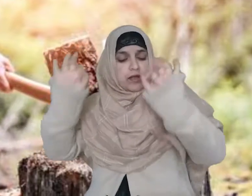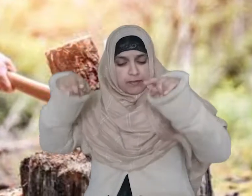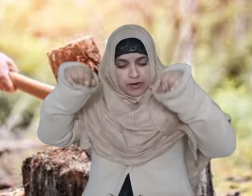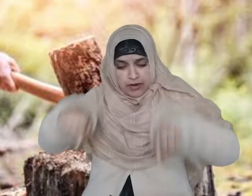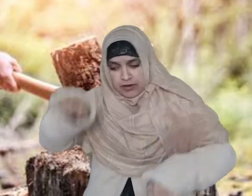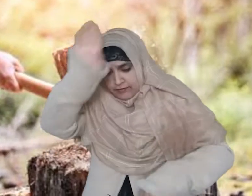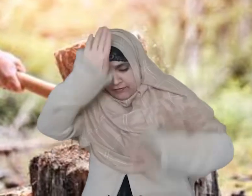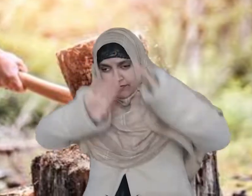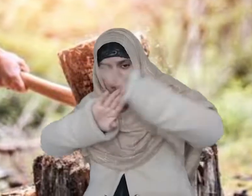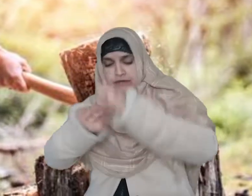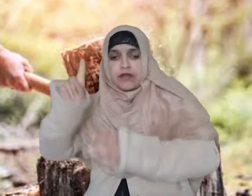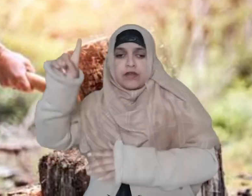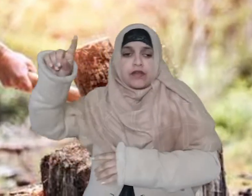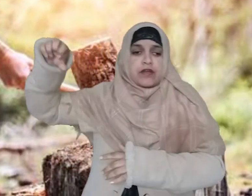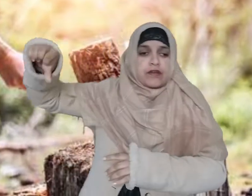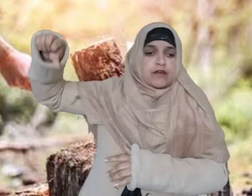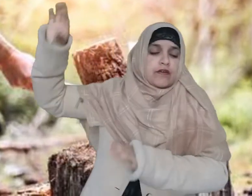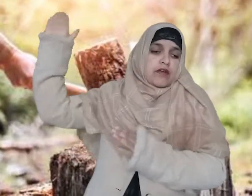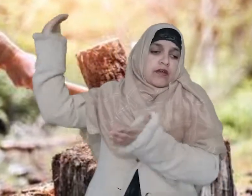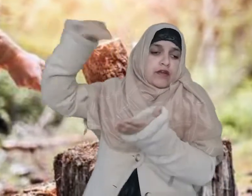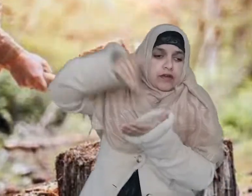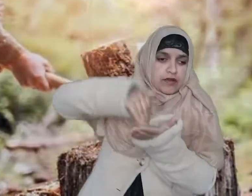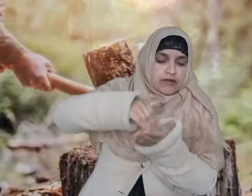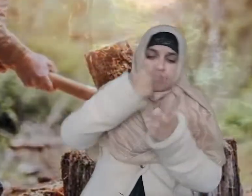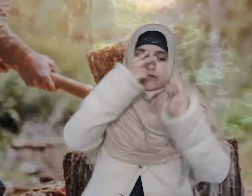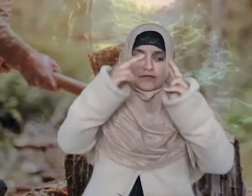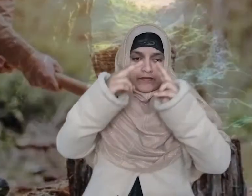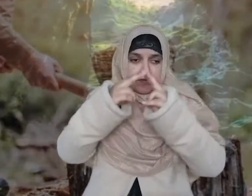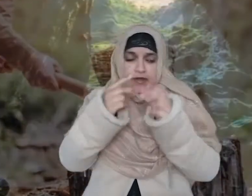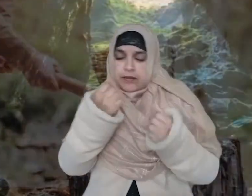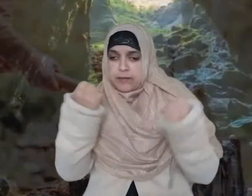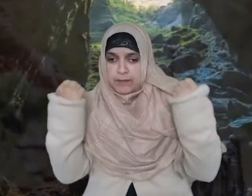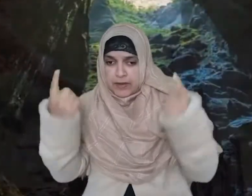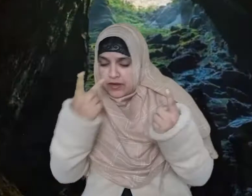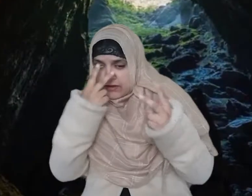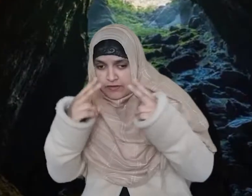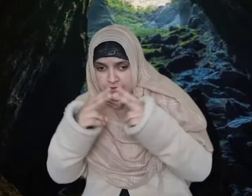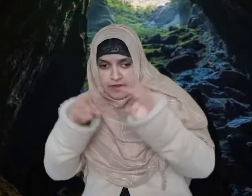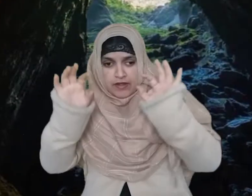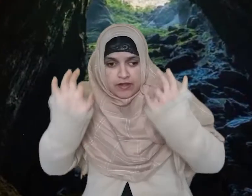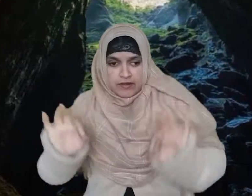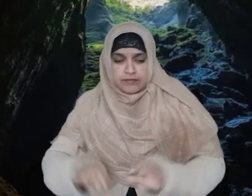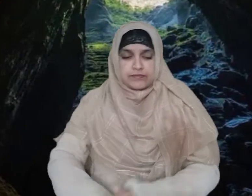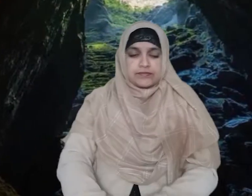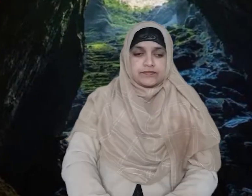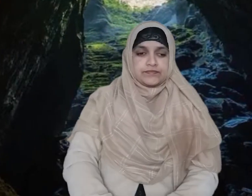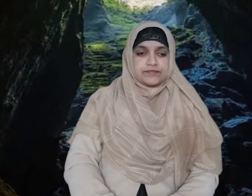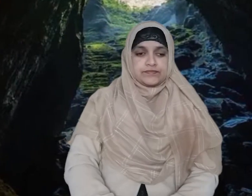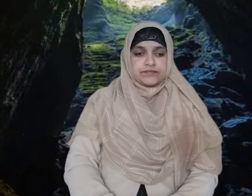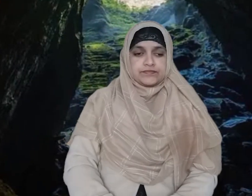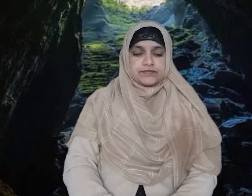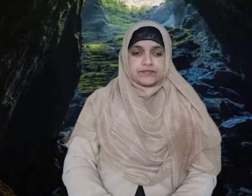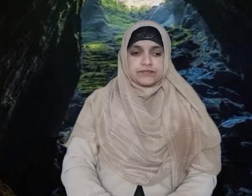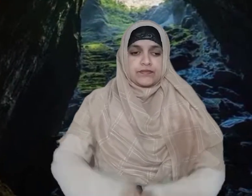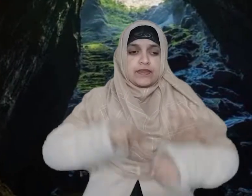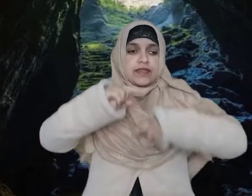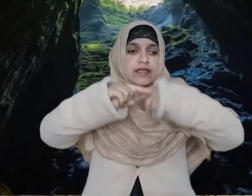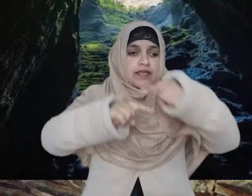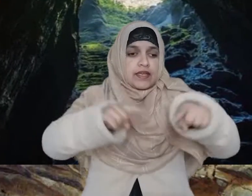پارک کے مرکز میں غار کا منہ کھلا دیکھا، جہاں سے دریا کے بہنے، بادلوں اور ہواؤں کی عجیب و غریب آوازیں سنائی دیں۔ اس شخص